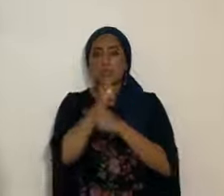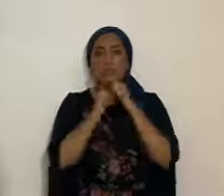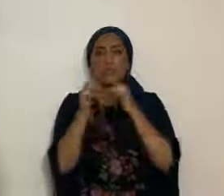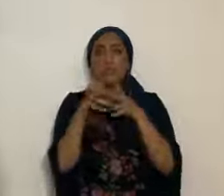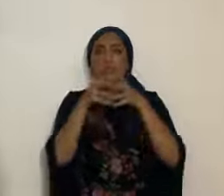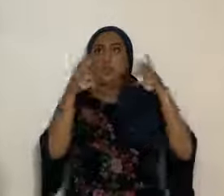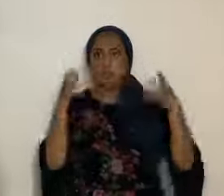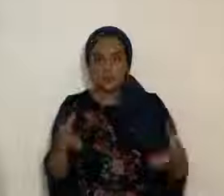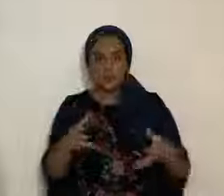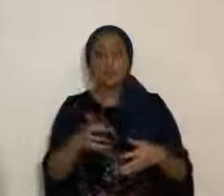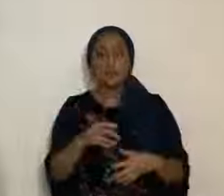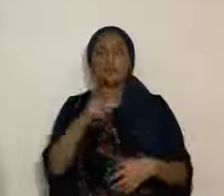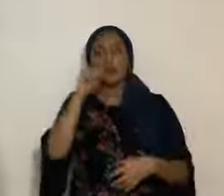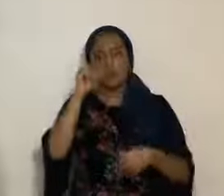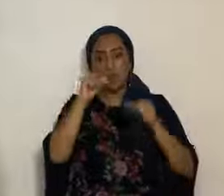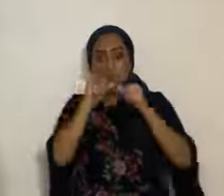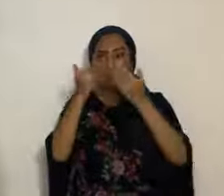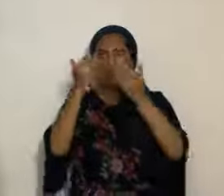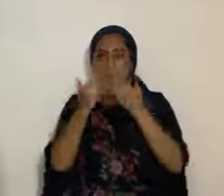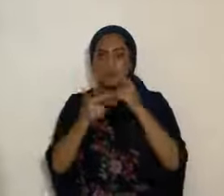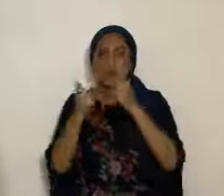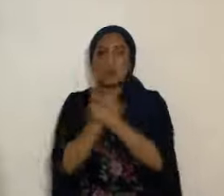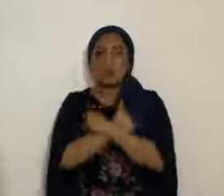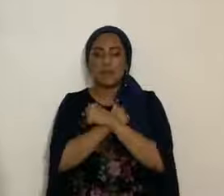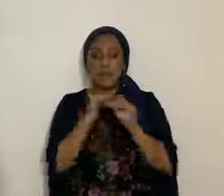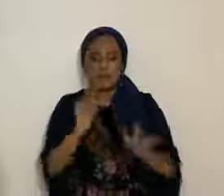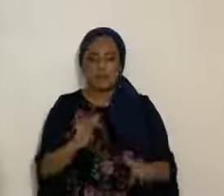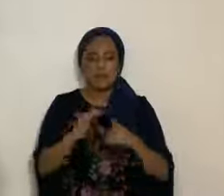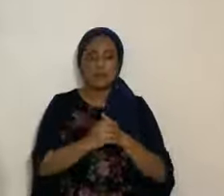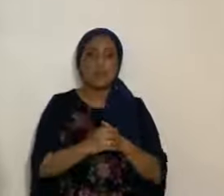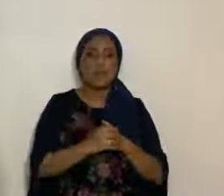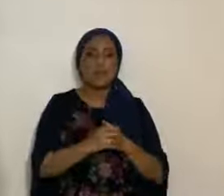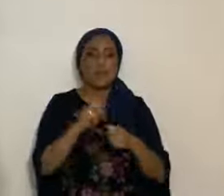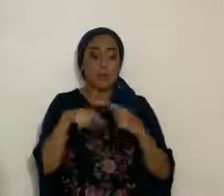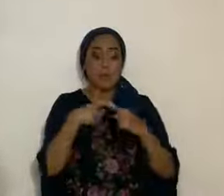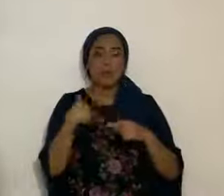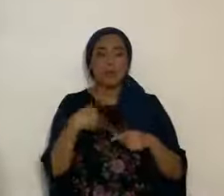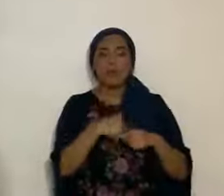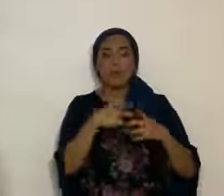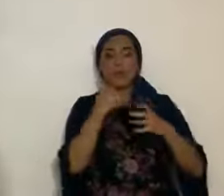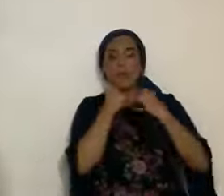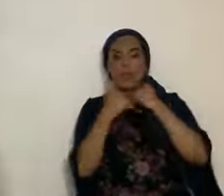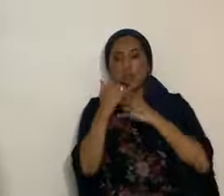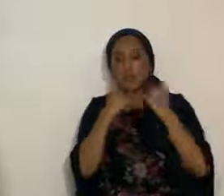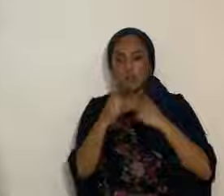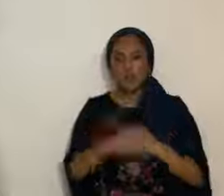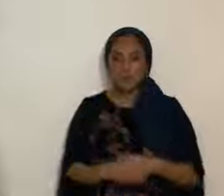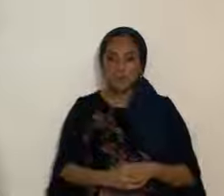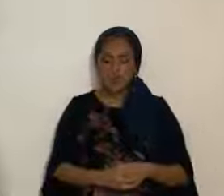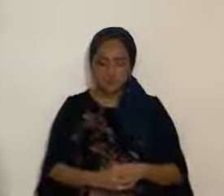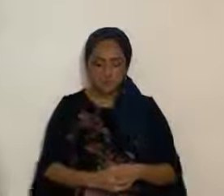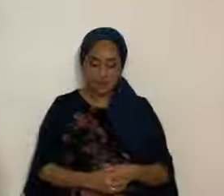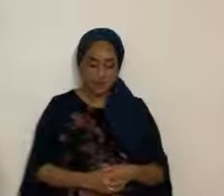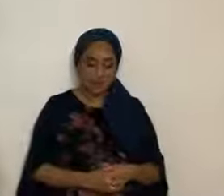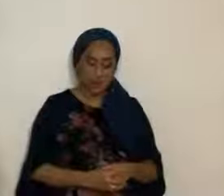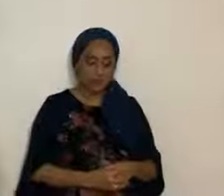y siempre nos ha extendido su mano compasiva, cada vez que nos hemos equivocado para levantarnos. Así es que quitemos de